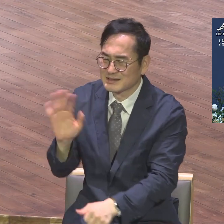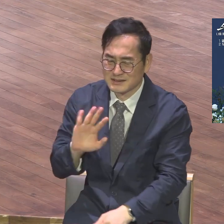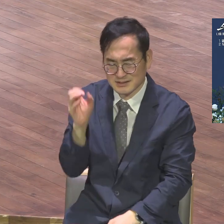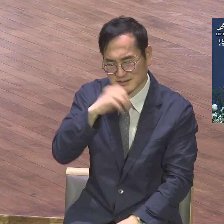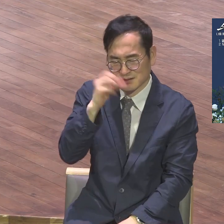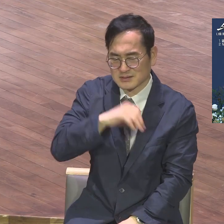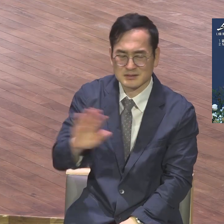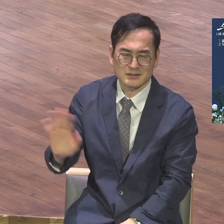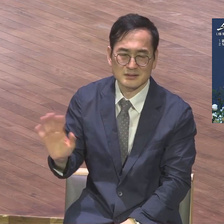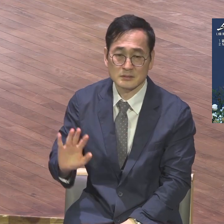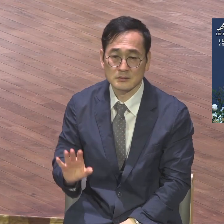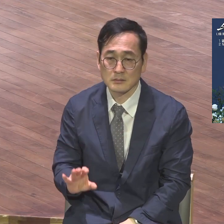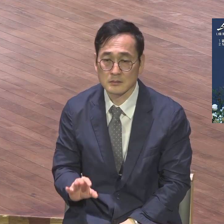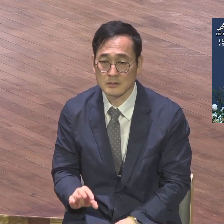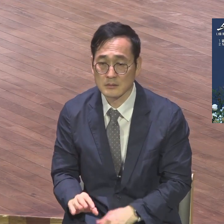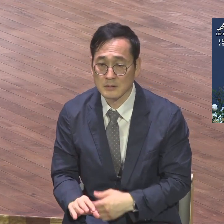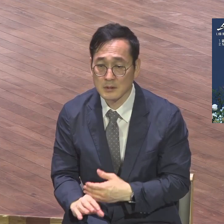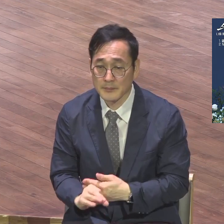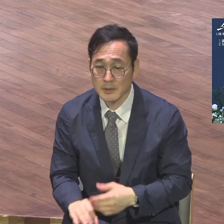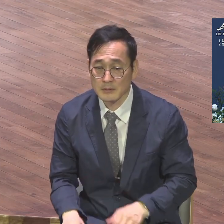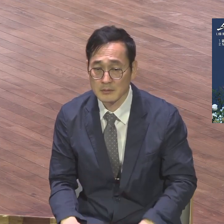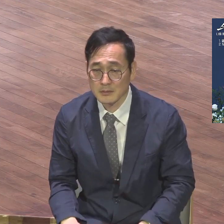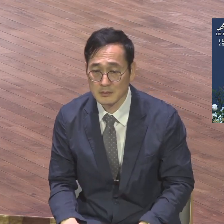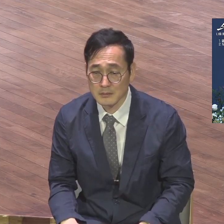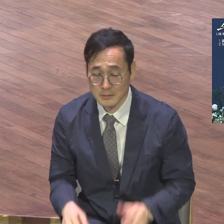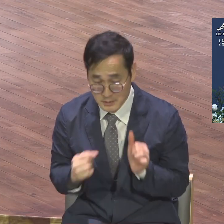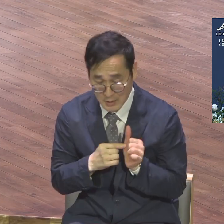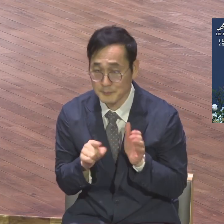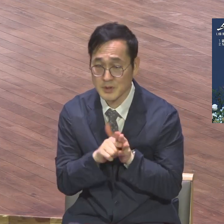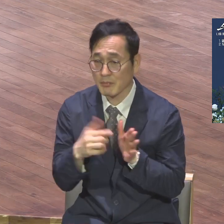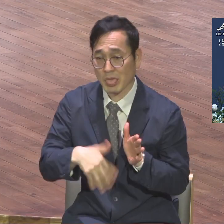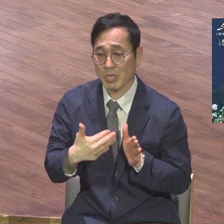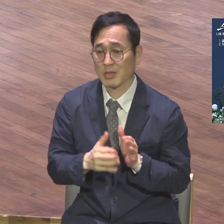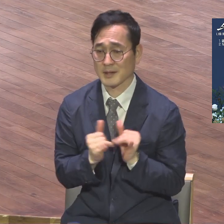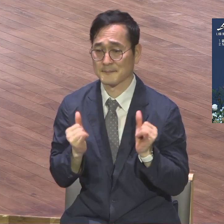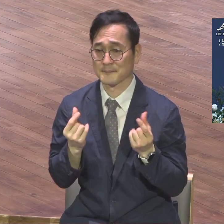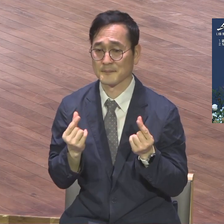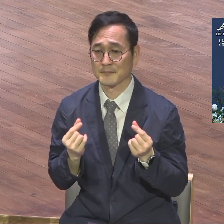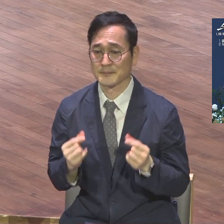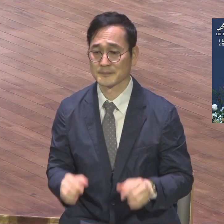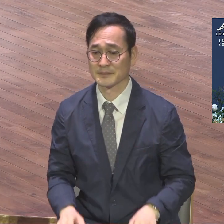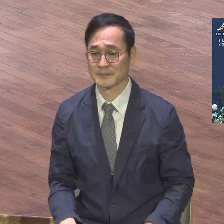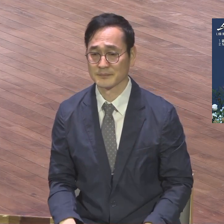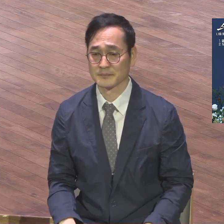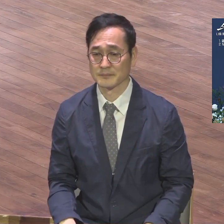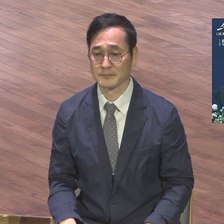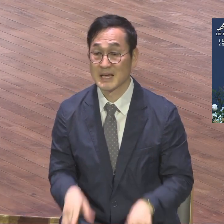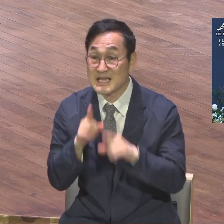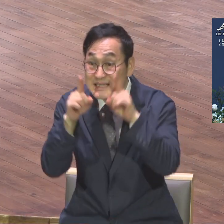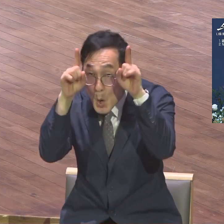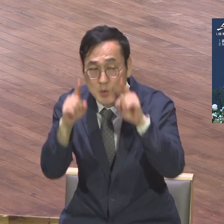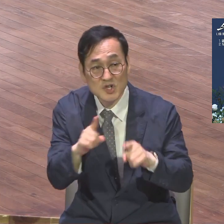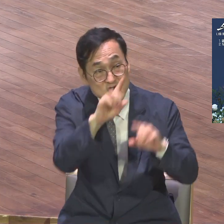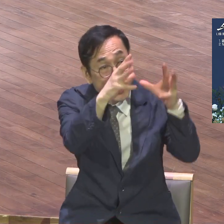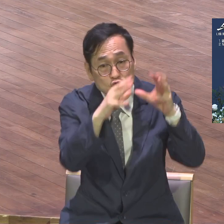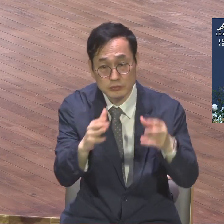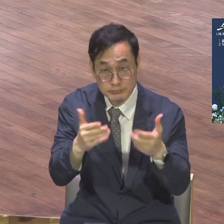구원에 대한 천국과 지옥을 믿고 정말 생명구원을 영생을 믿는다면 그럴 수가